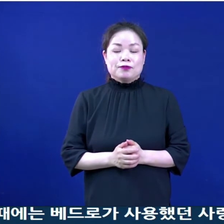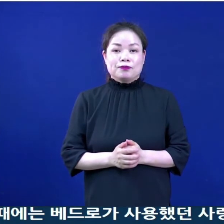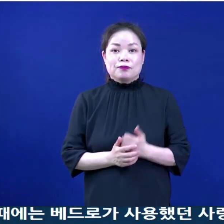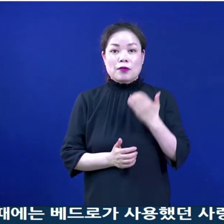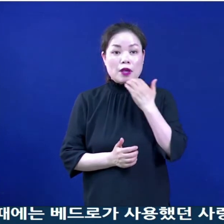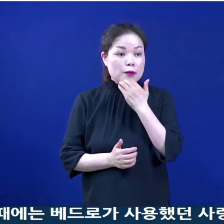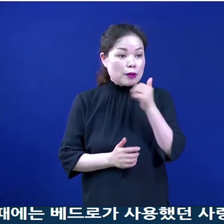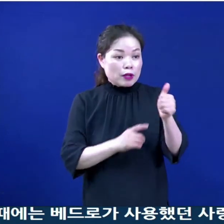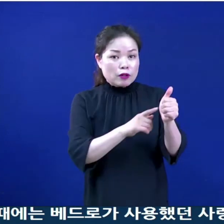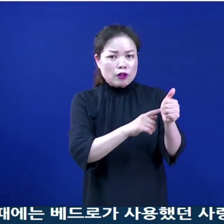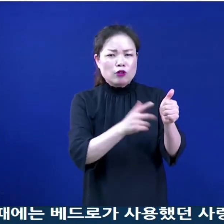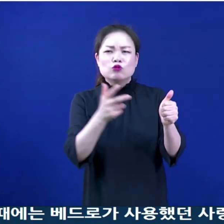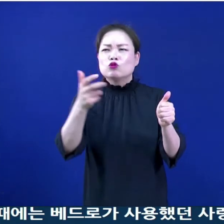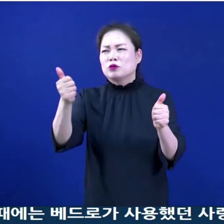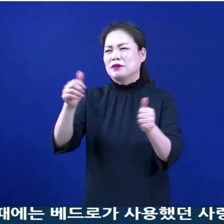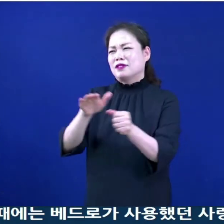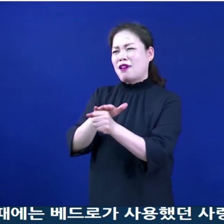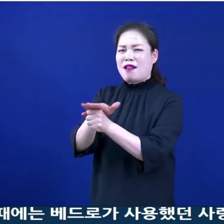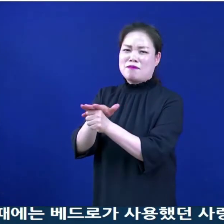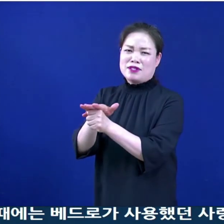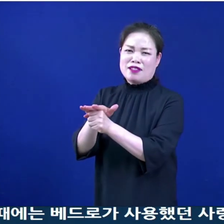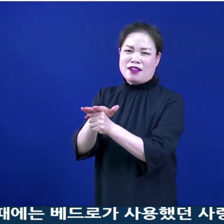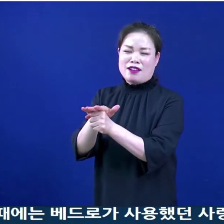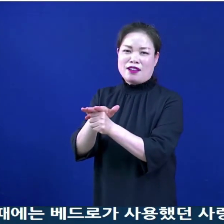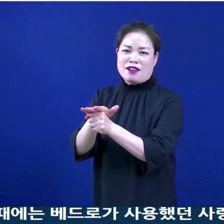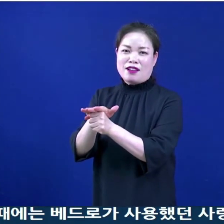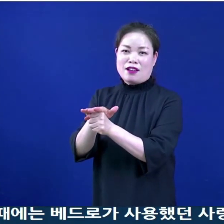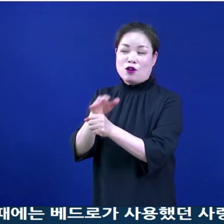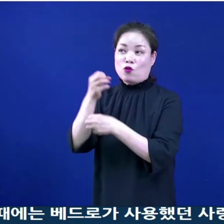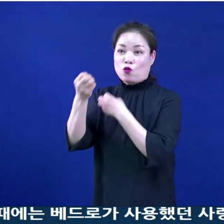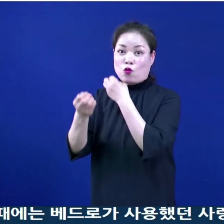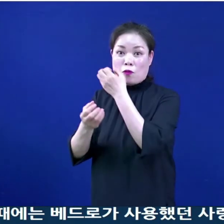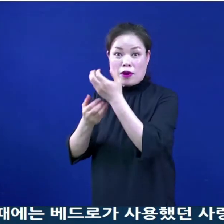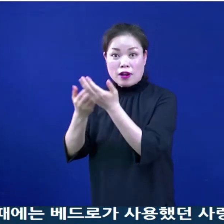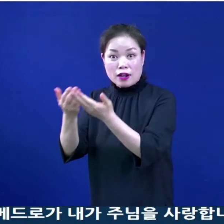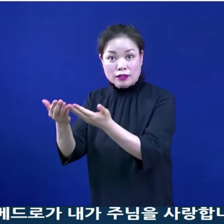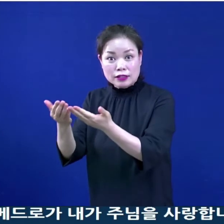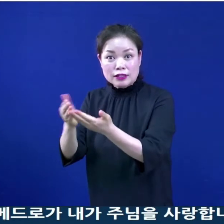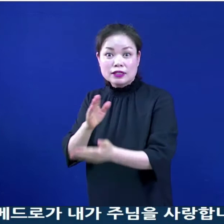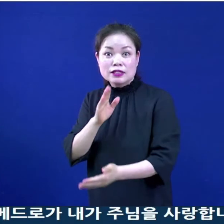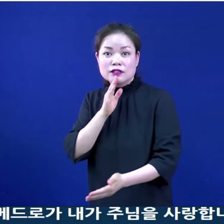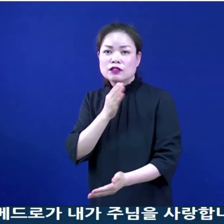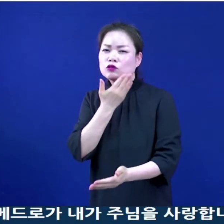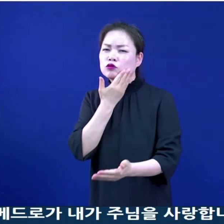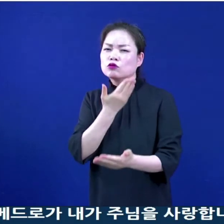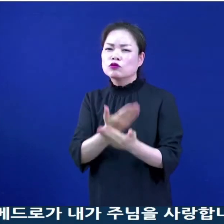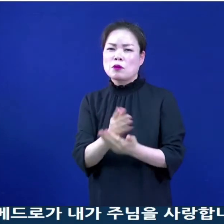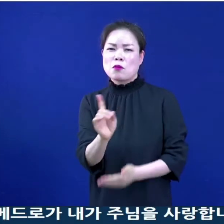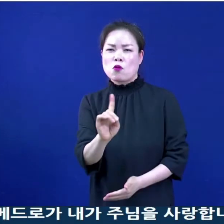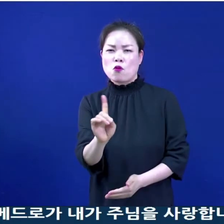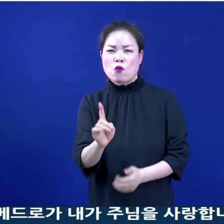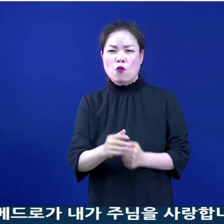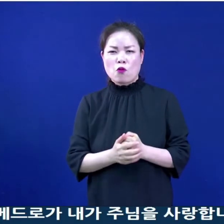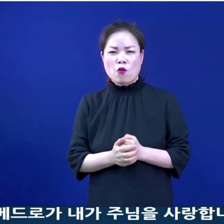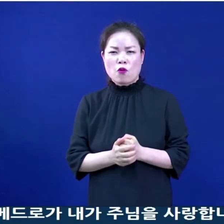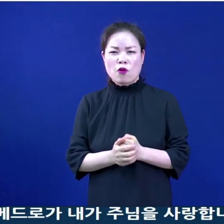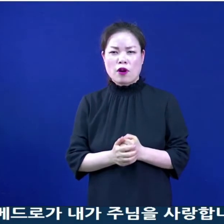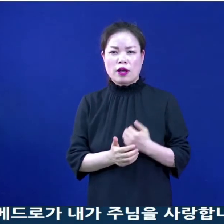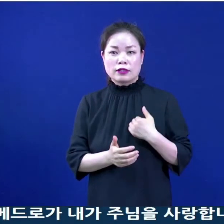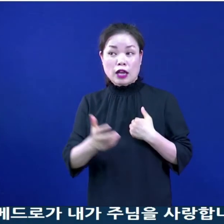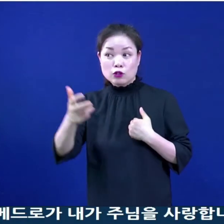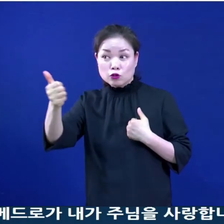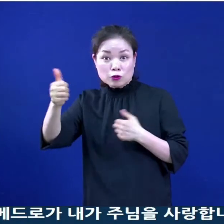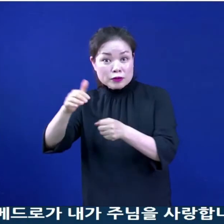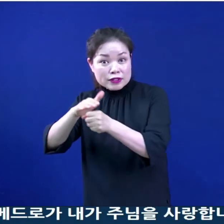베드로가 주님, 내가 주님을 사랑합니다, 이 고백이 있어서 진짜 중요한 부분은 뭐냐면 내가